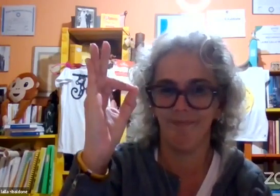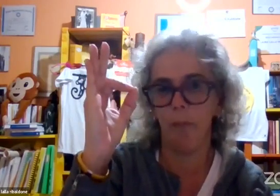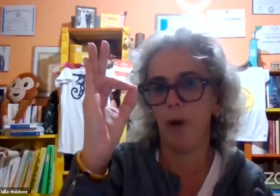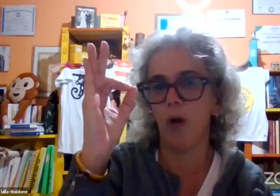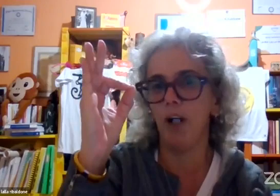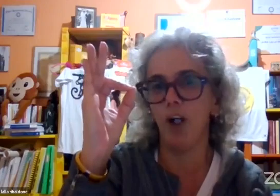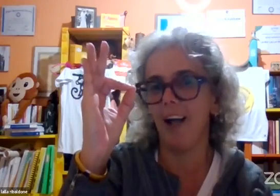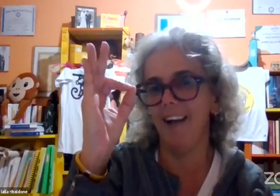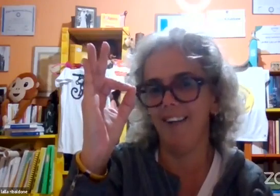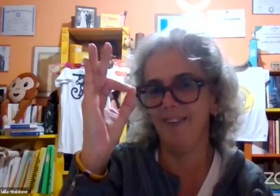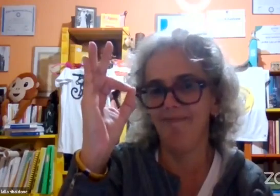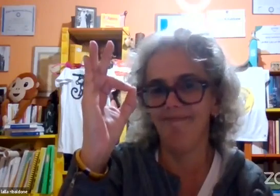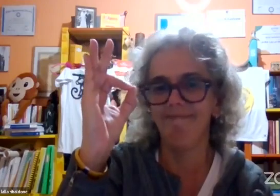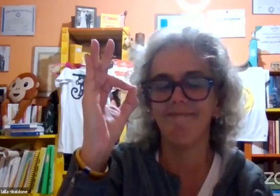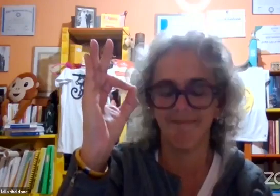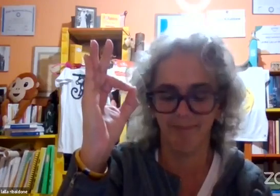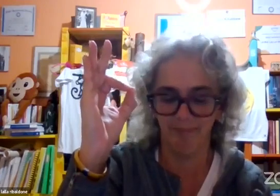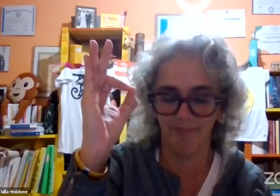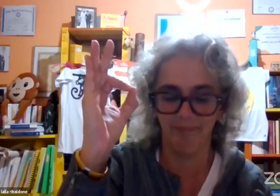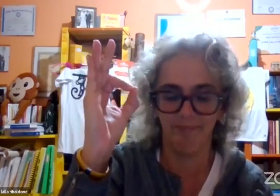un po' come l'ok,